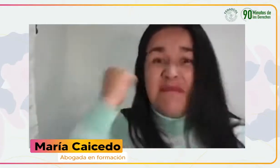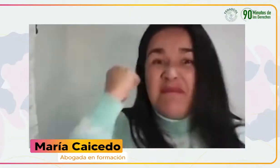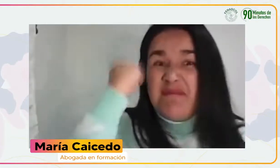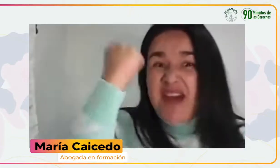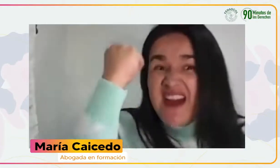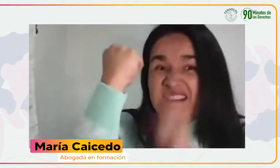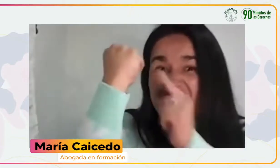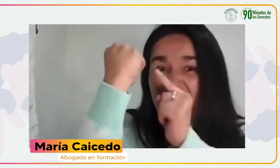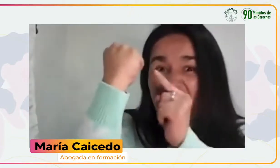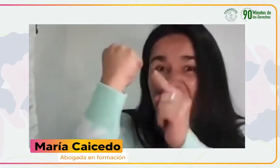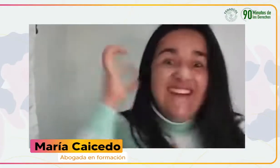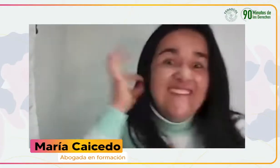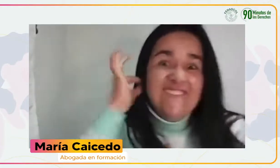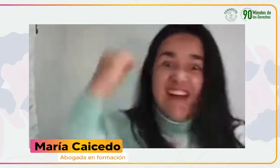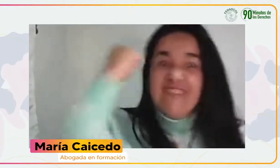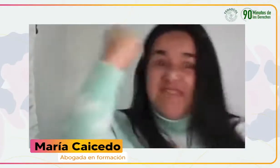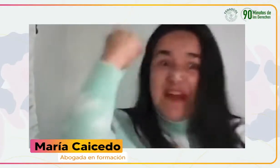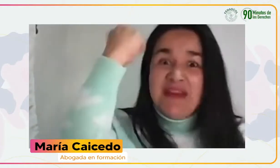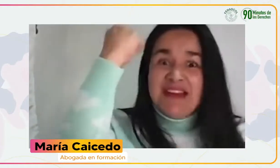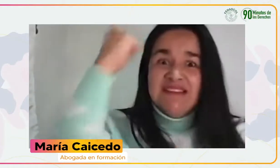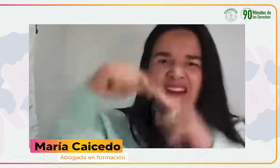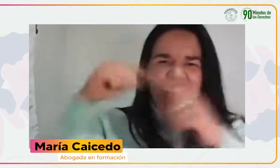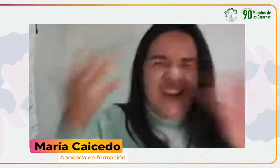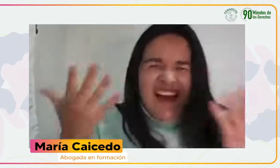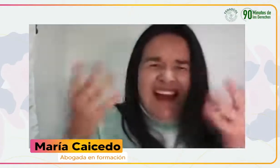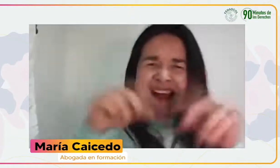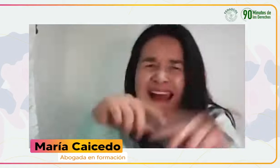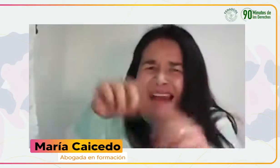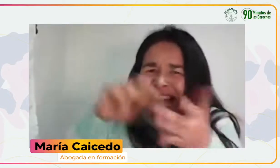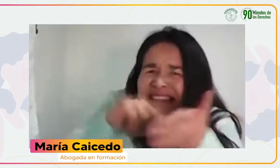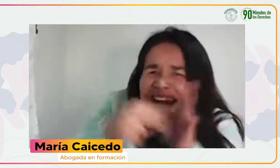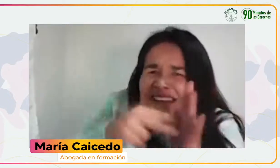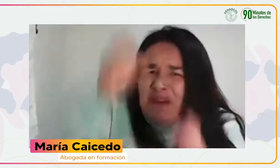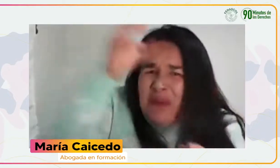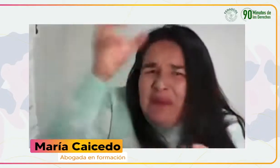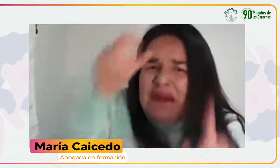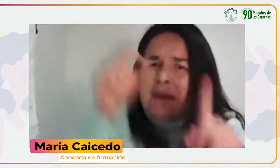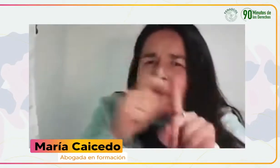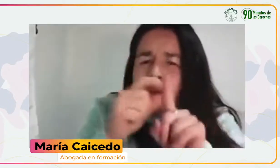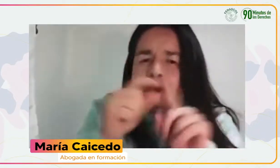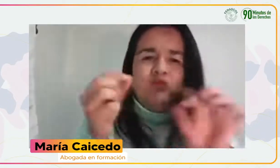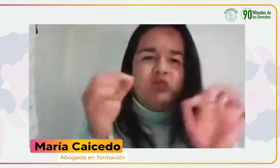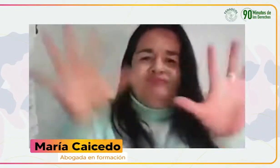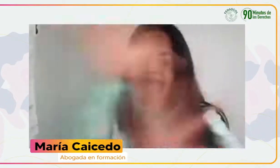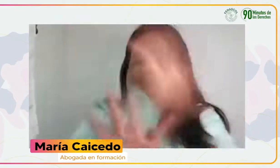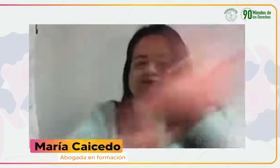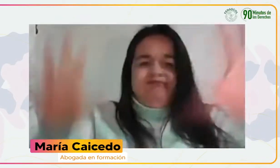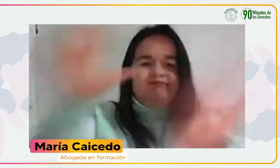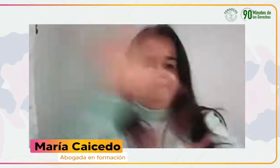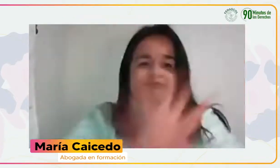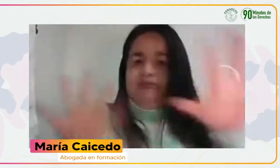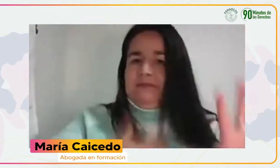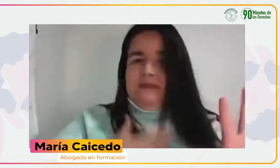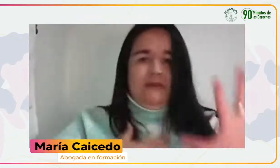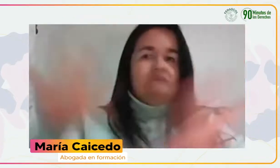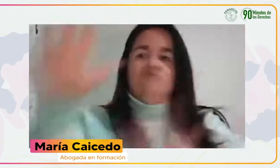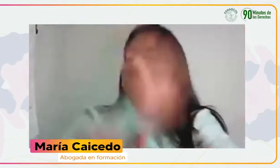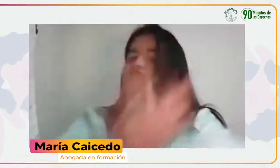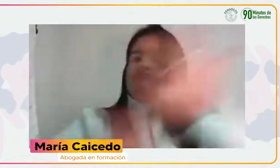Cuando hablamos de feminismo, de movimiento feminista, el concepto realmente